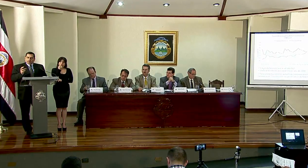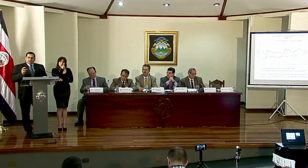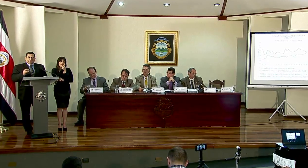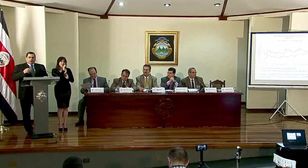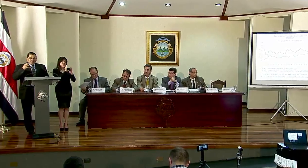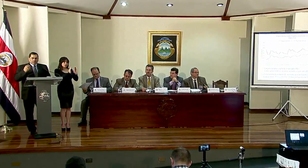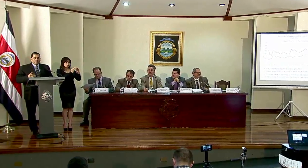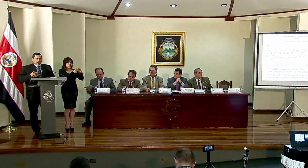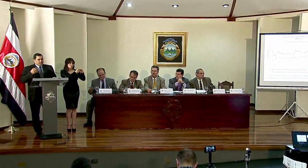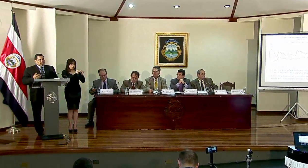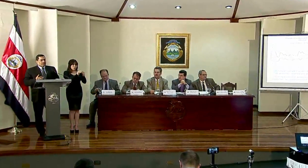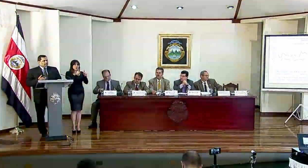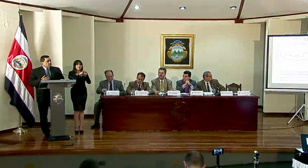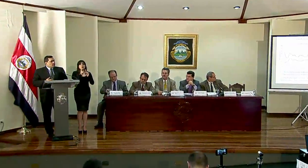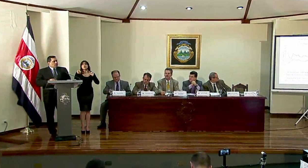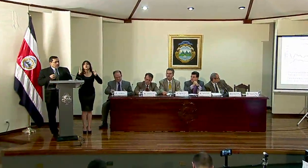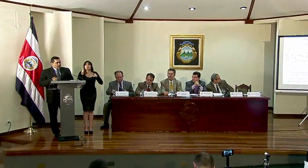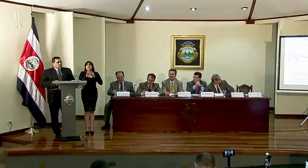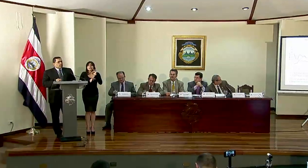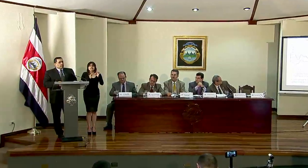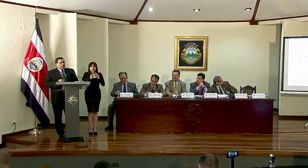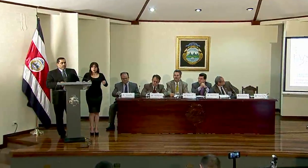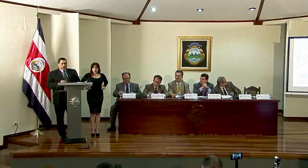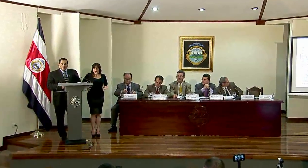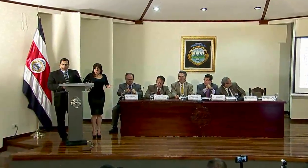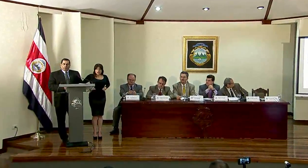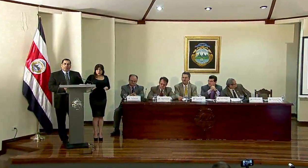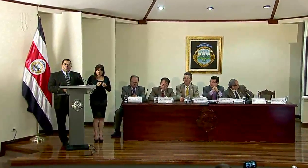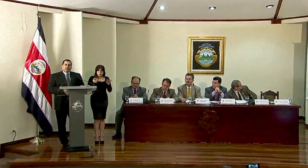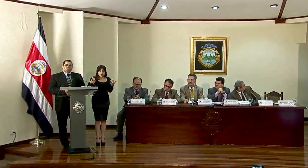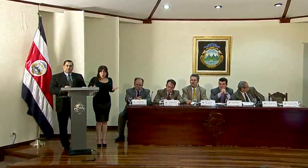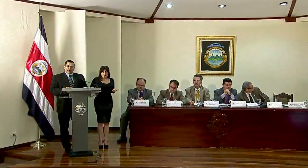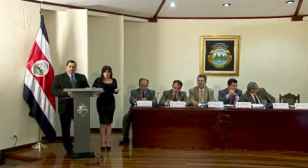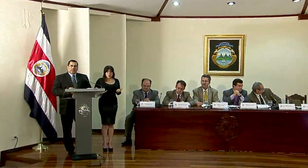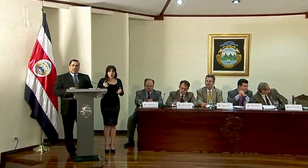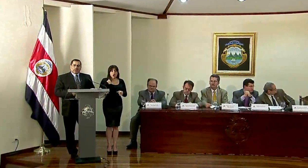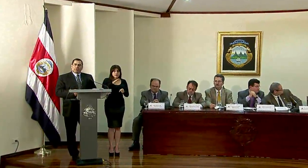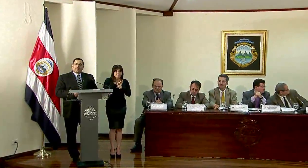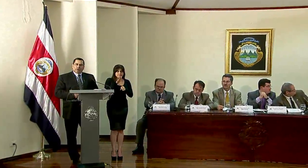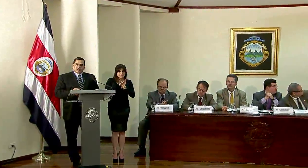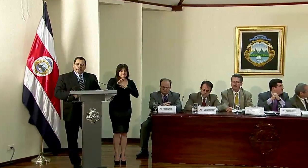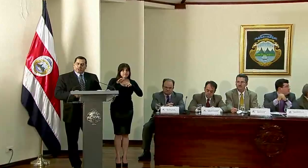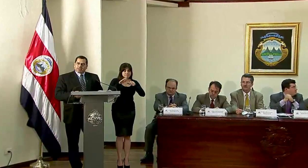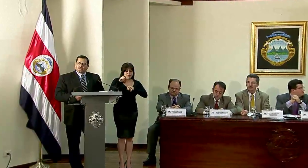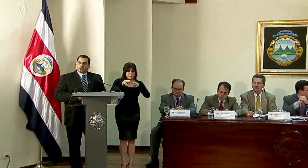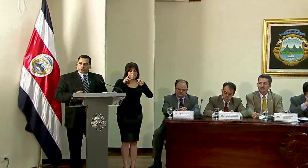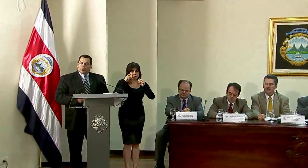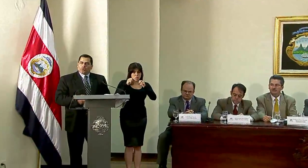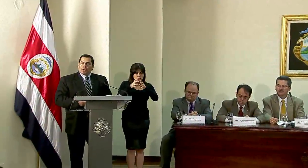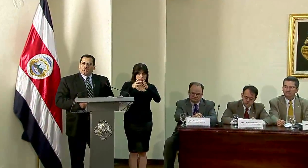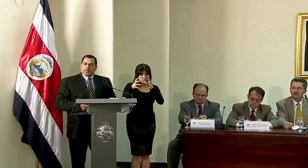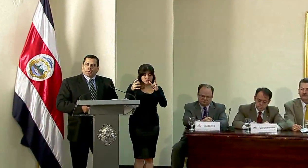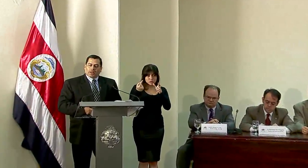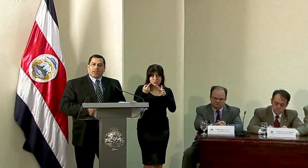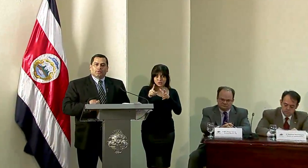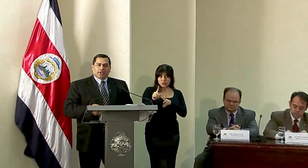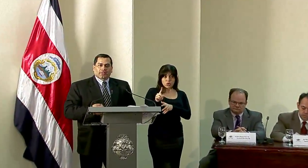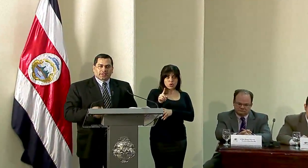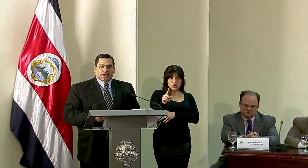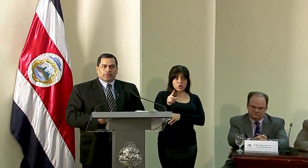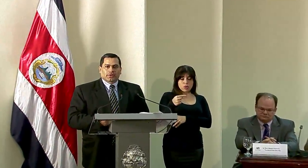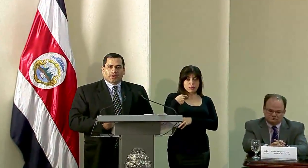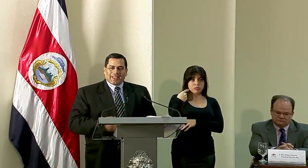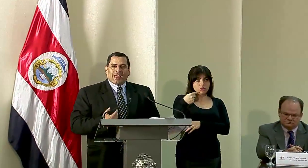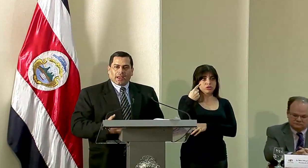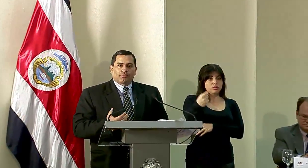número, ¿verdad?, sino la naturaleza del gasto. El gasto público del día de hoy tiene suficiente dinámica para seguir creciendo solo, ¿verdad?, en los